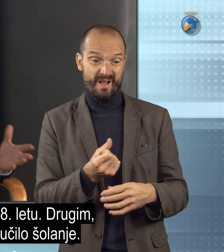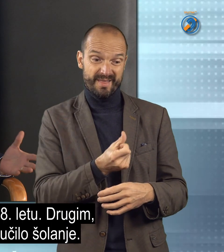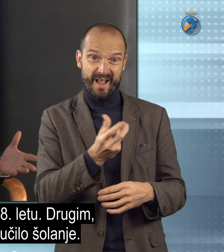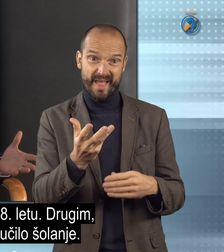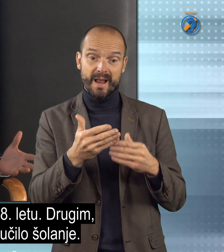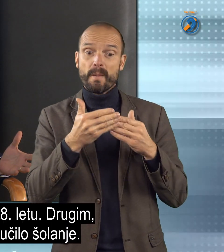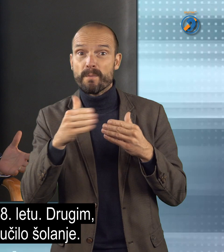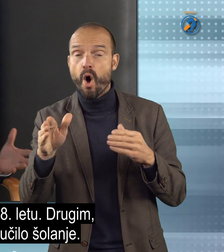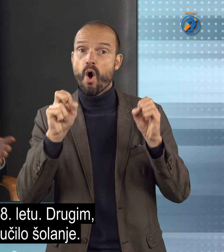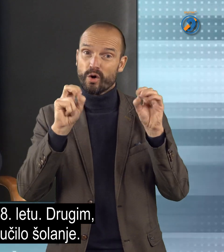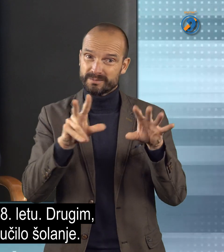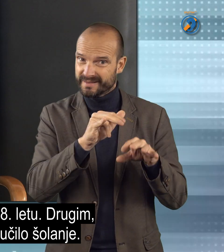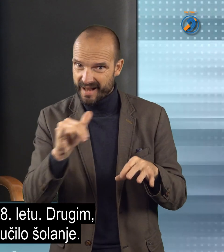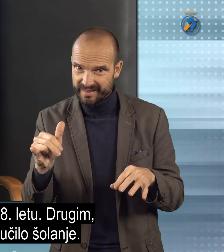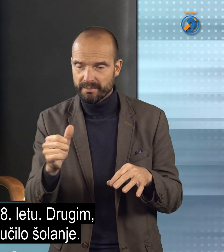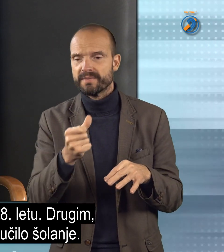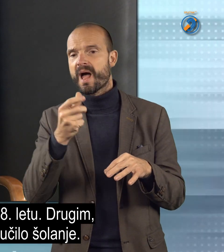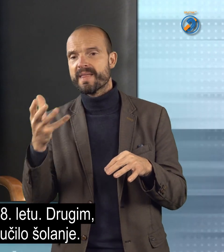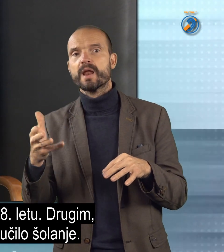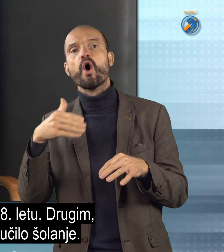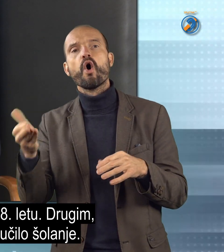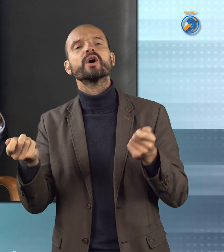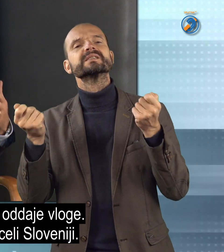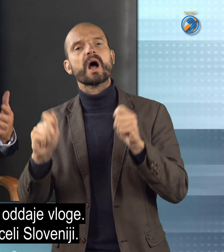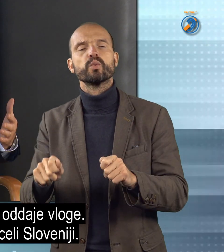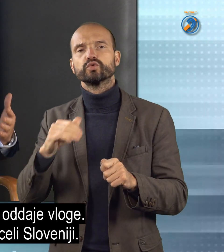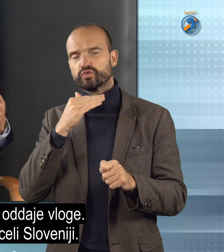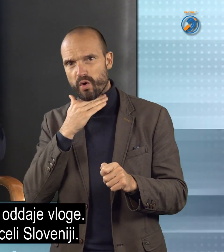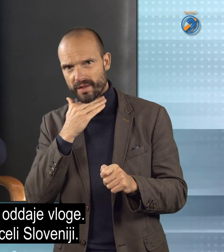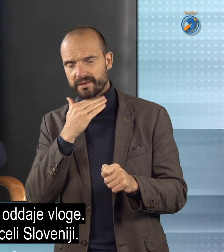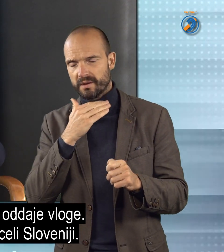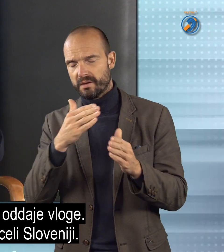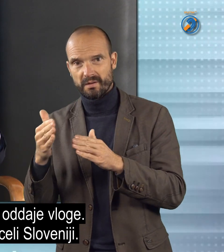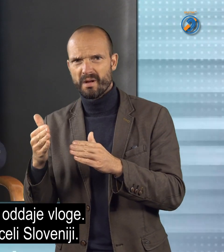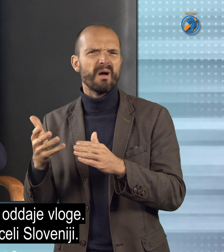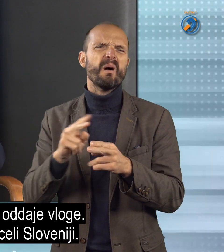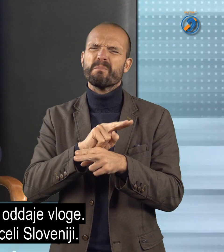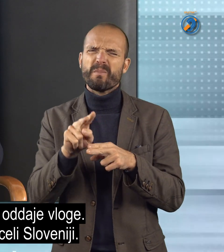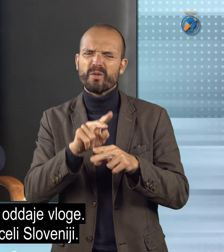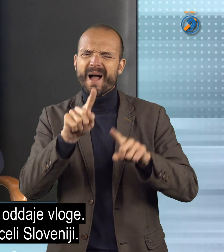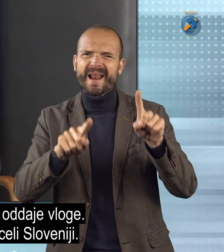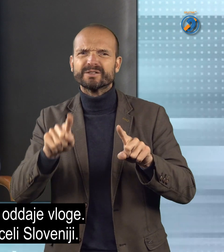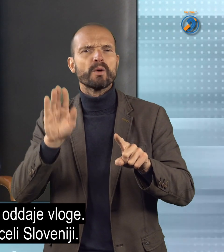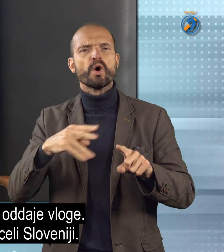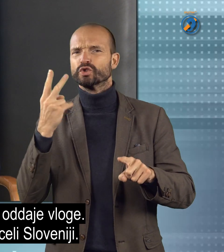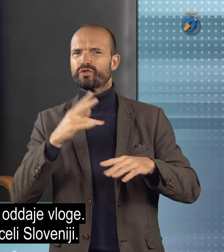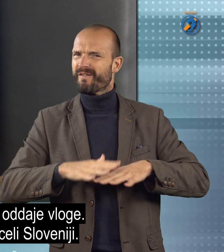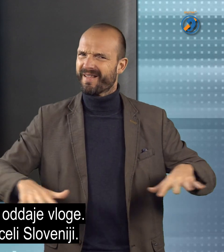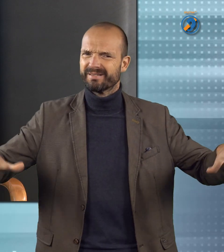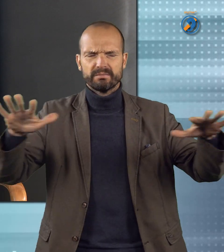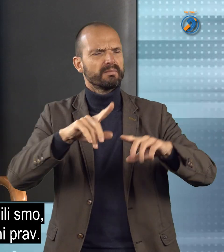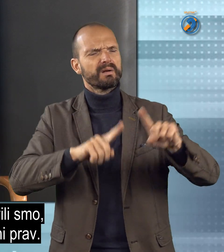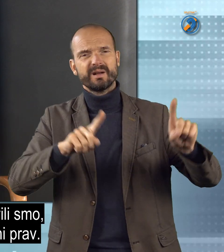Nekateri po 18. letu, nekateri takrat, ko se je zaključilo šole, nekateri od vloge, pa popolnoma različno po celi